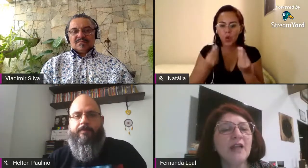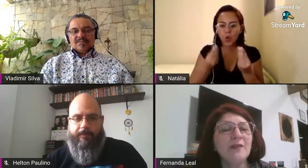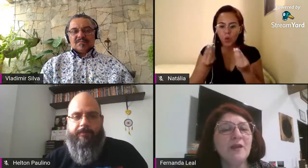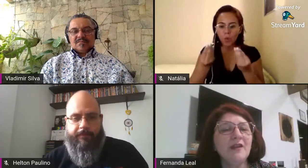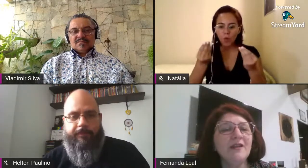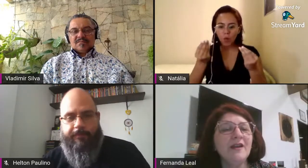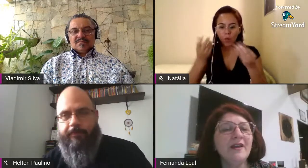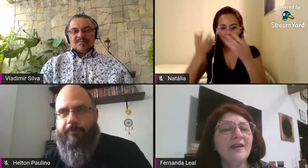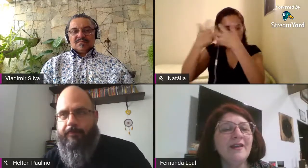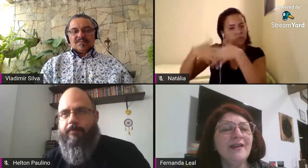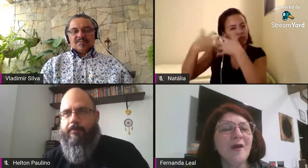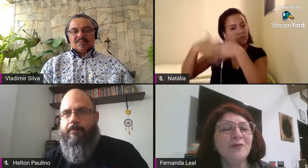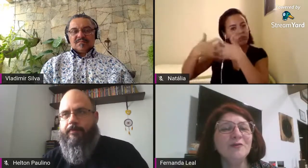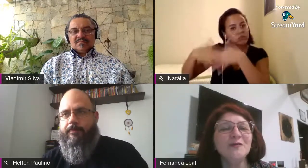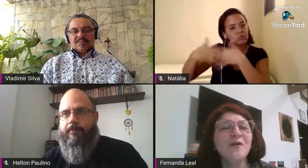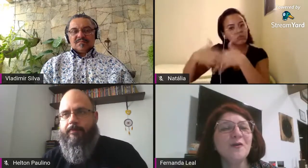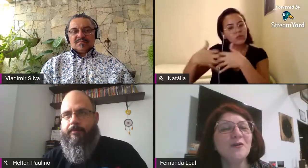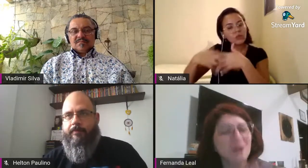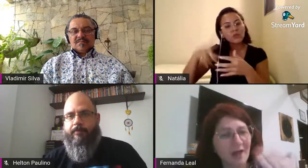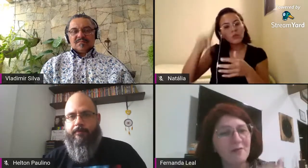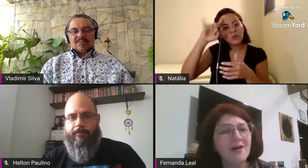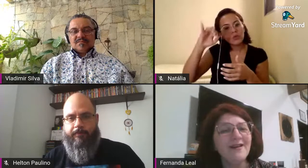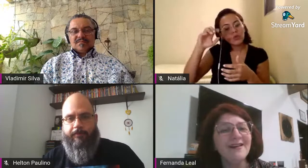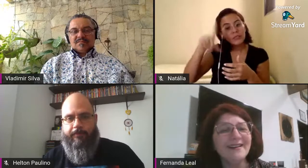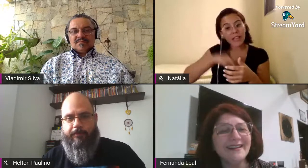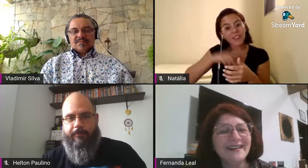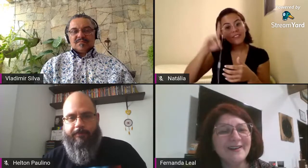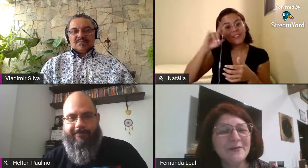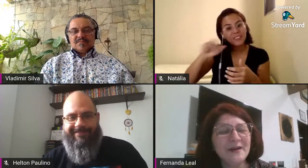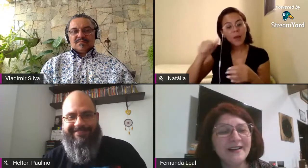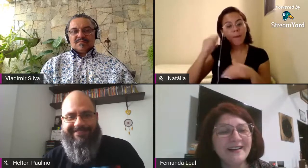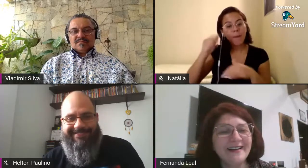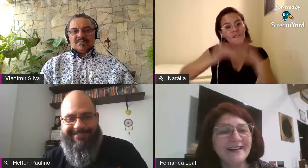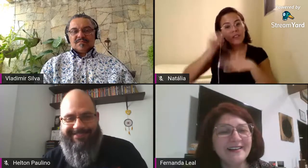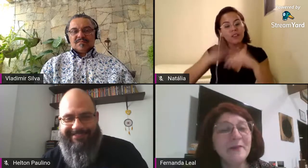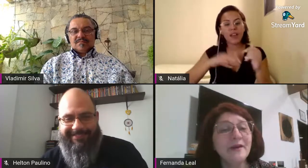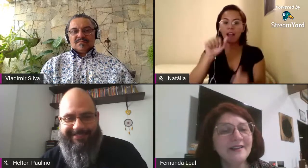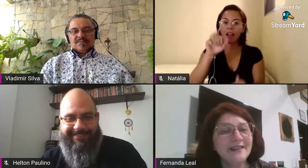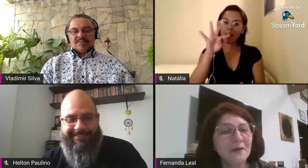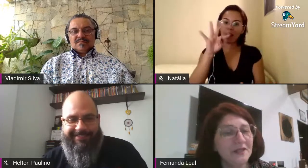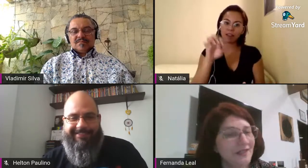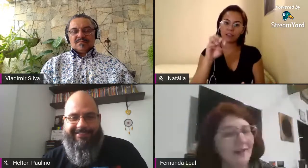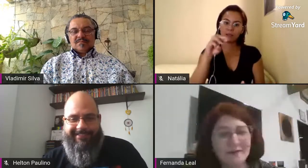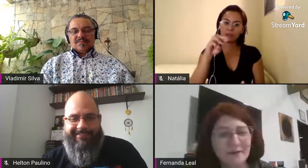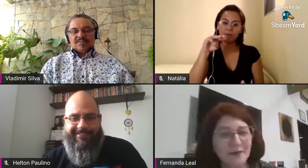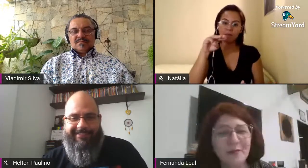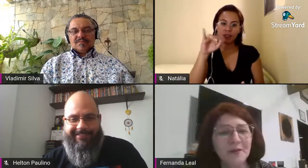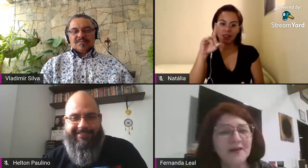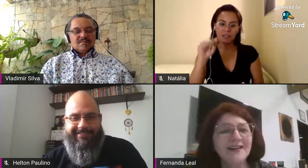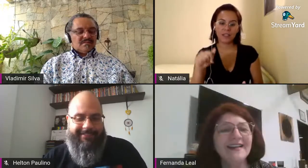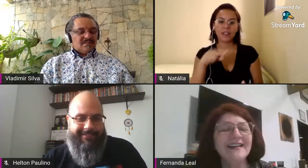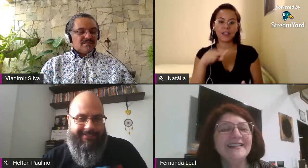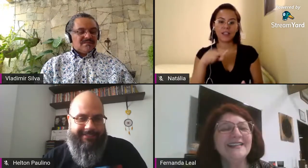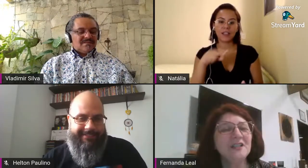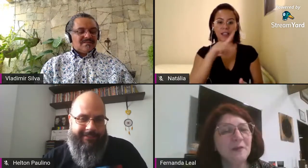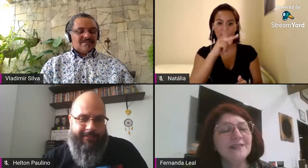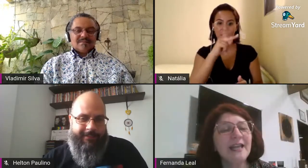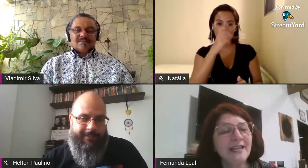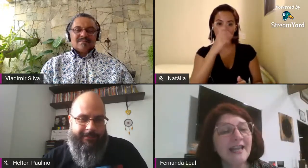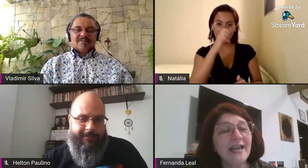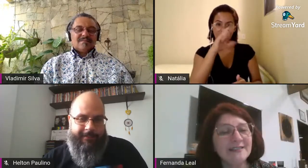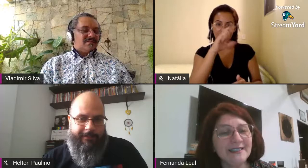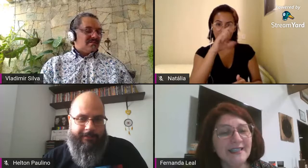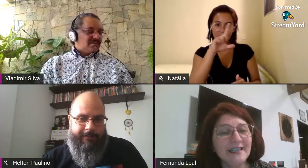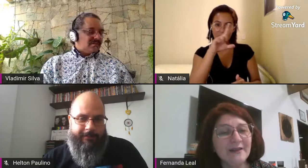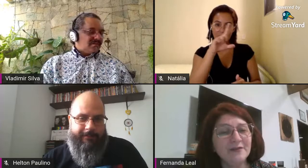Profissional de Arte e Mídia, e Elton nos colocou já uma demanda, que eu achei muito boa, da gente pensar